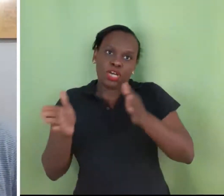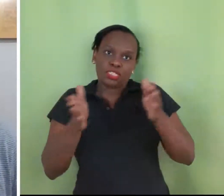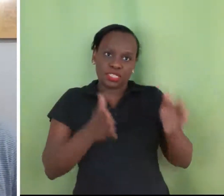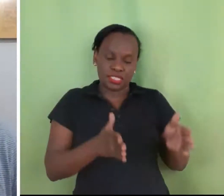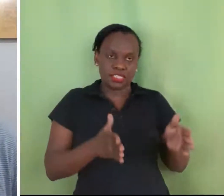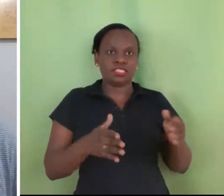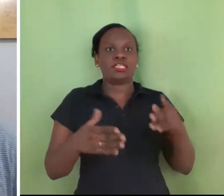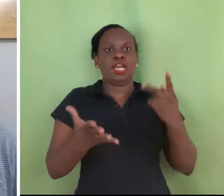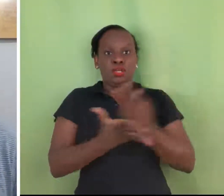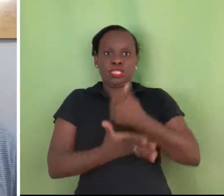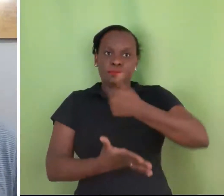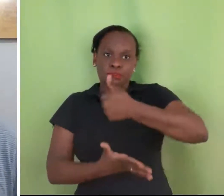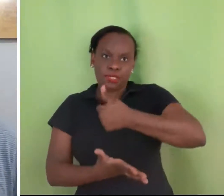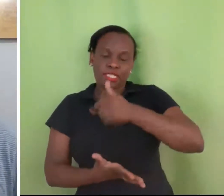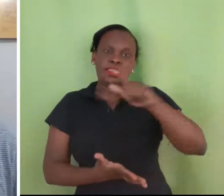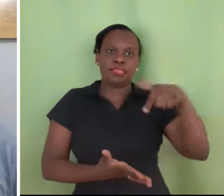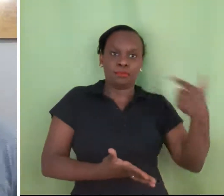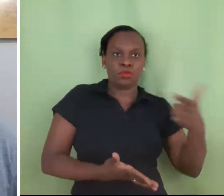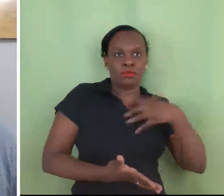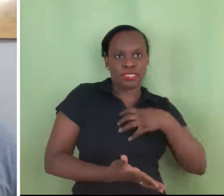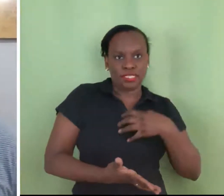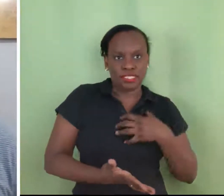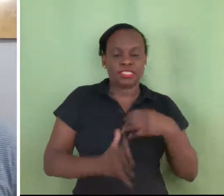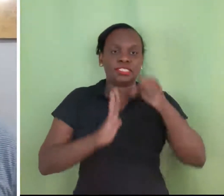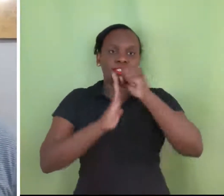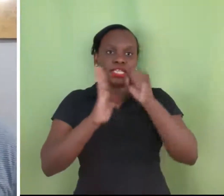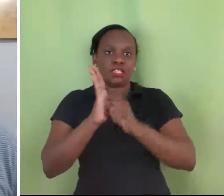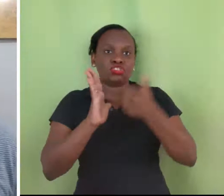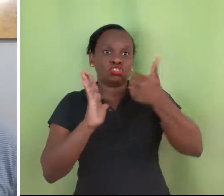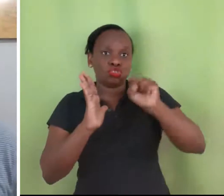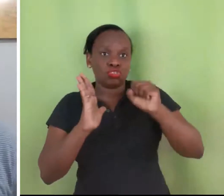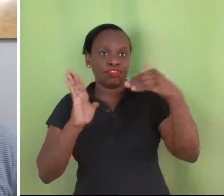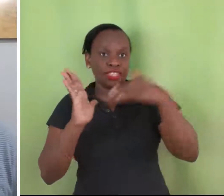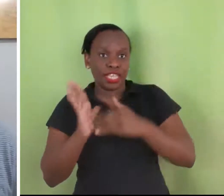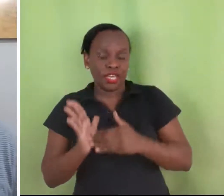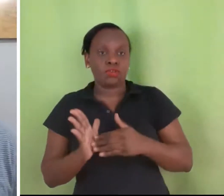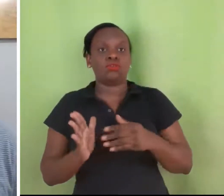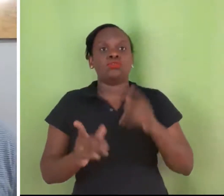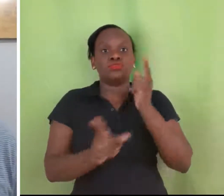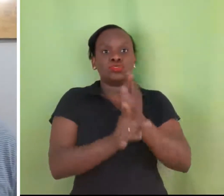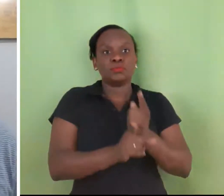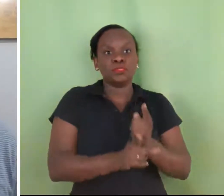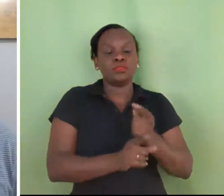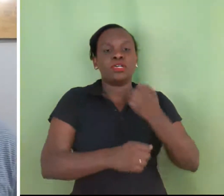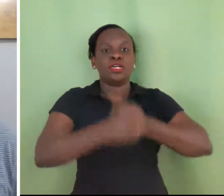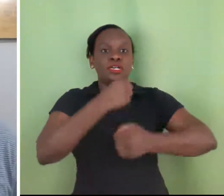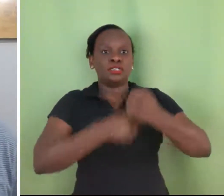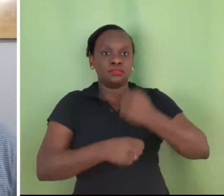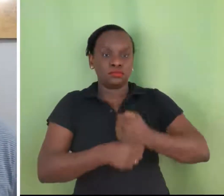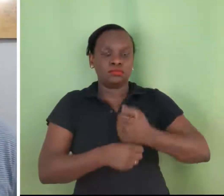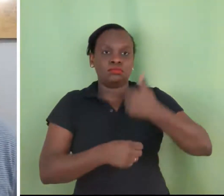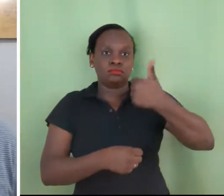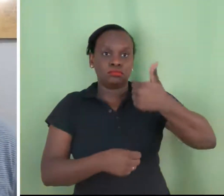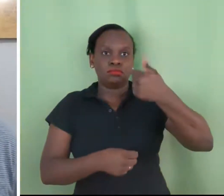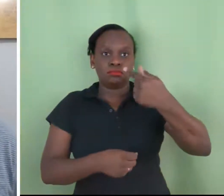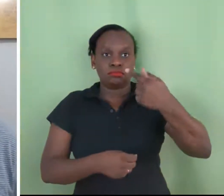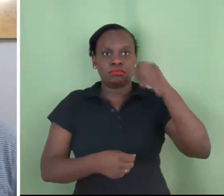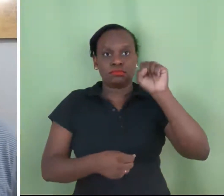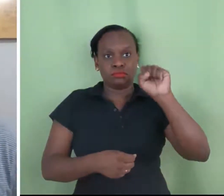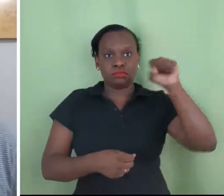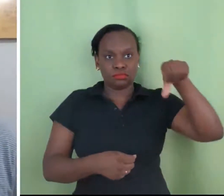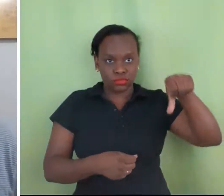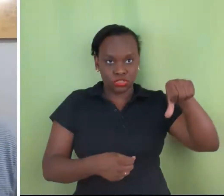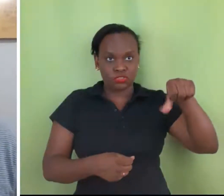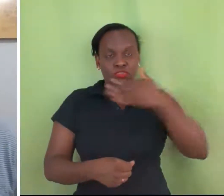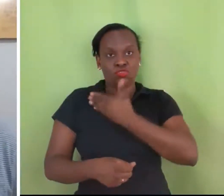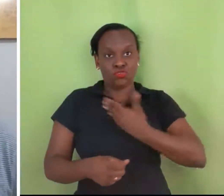o que acontece antes. No final do século XVIII, é descoberto no ano de 1789